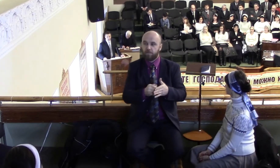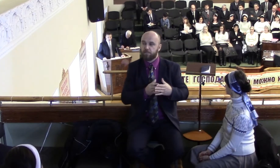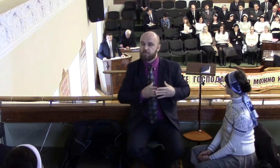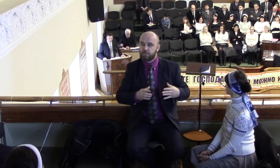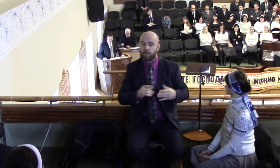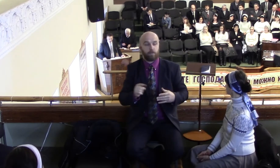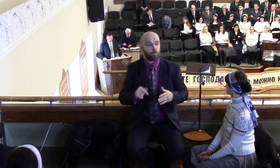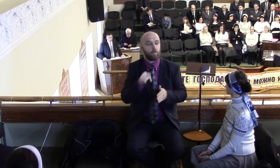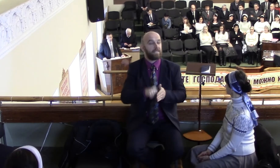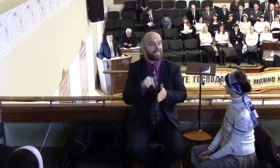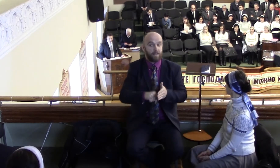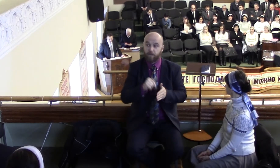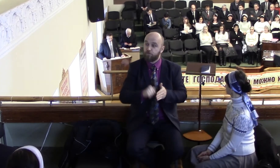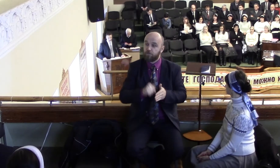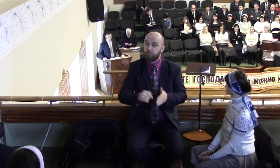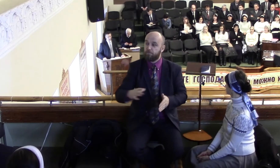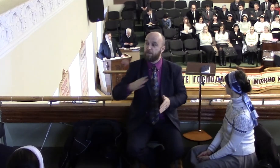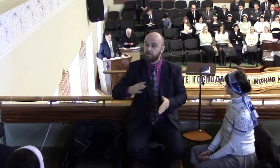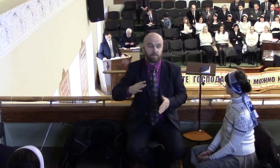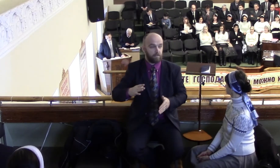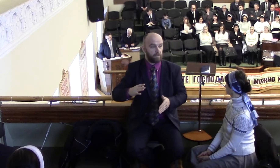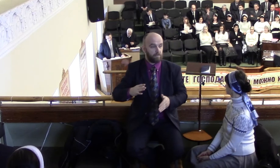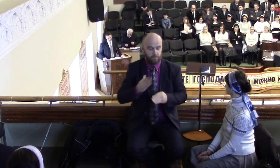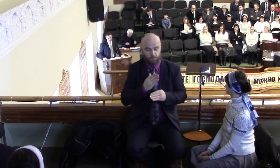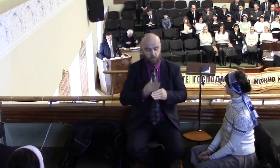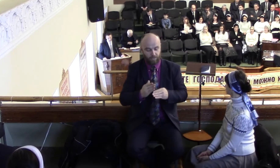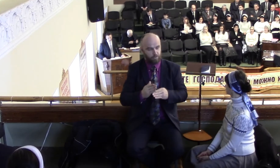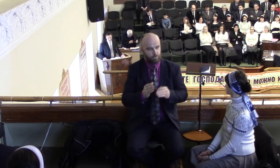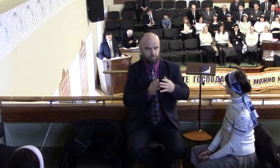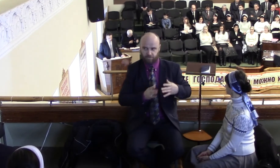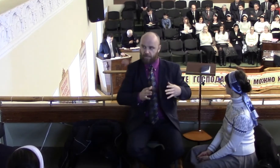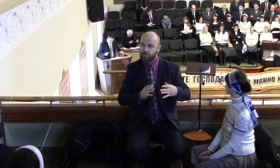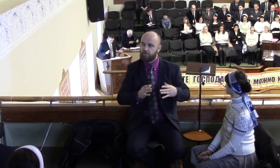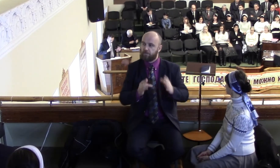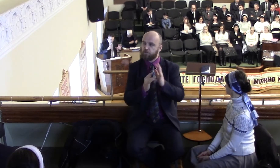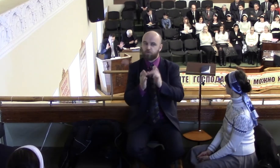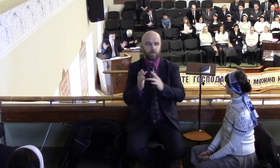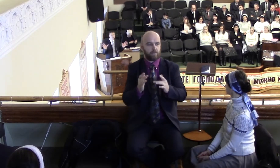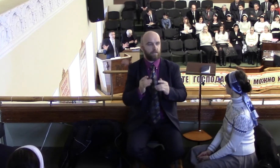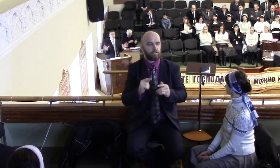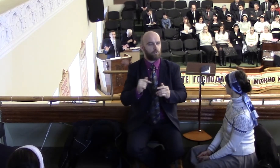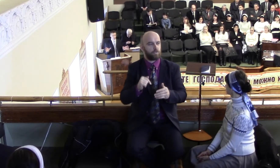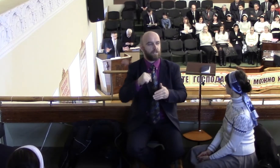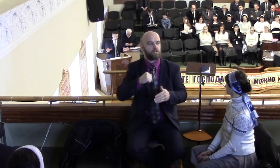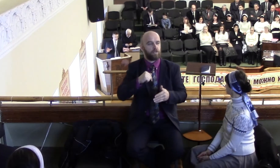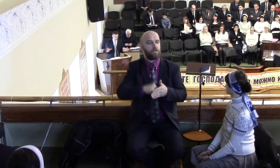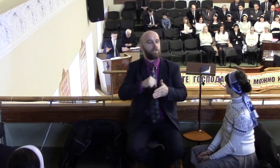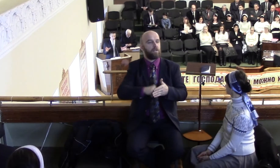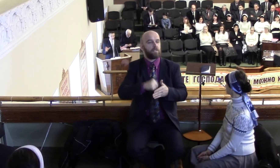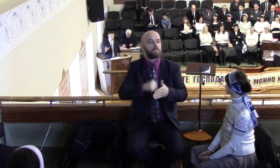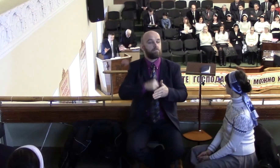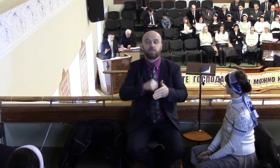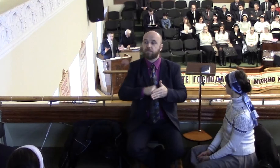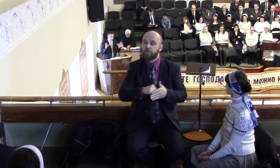во-вторых, а что это значит быть частью церкви Христовой? Что это значит быть спасенным